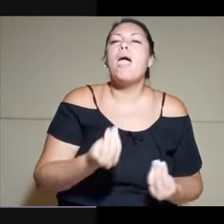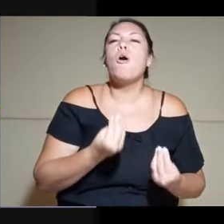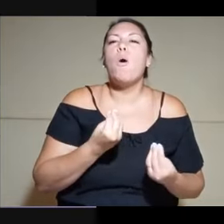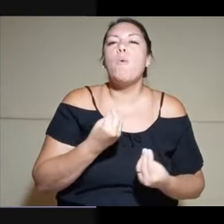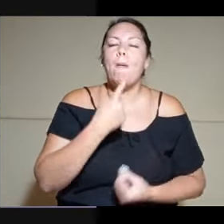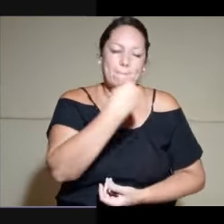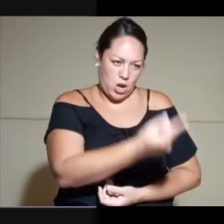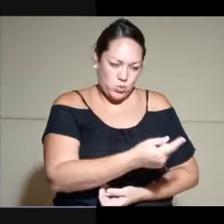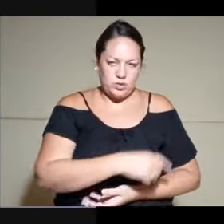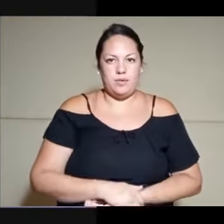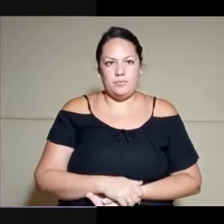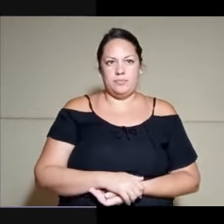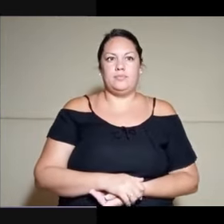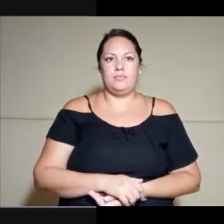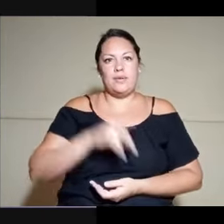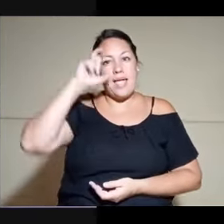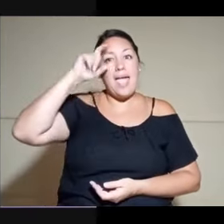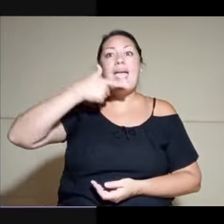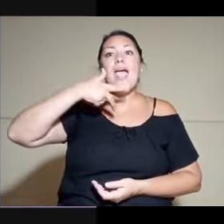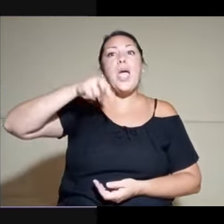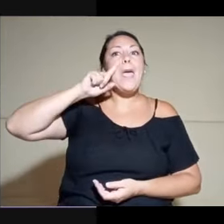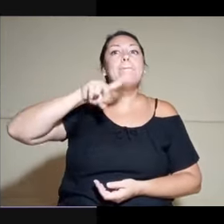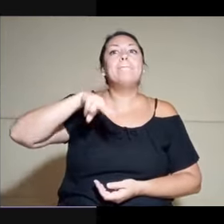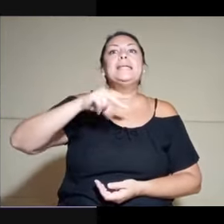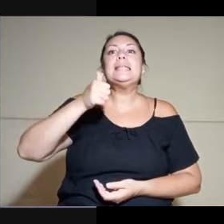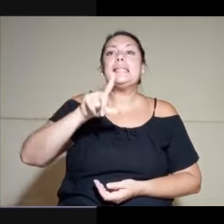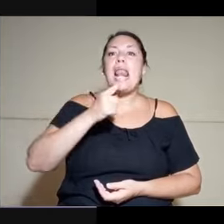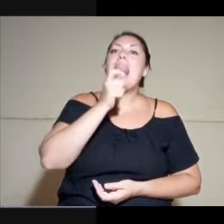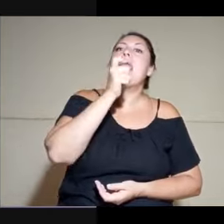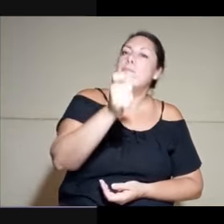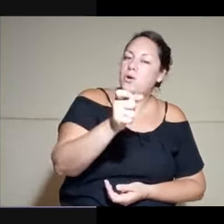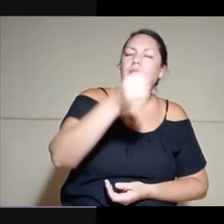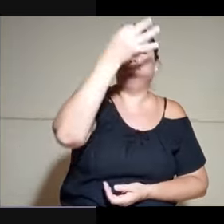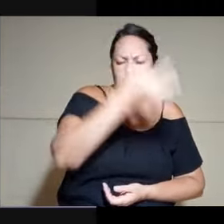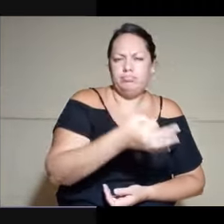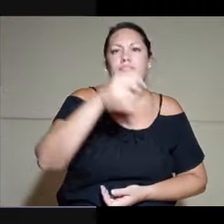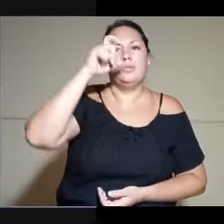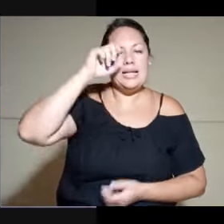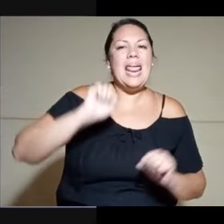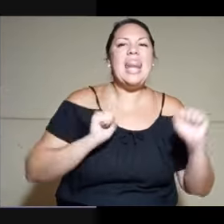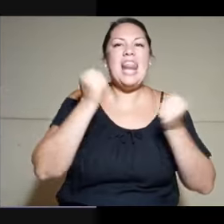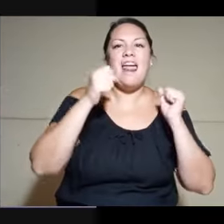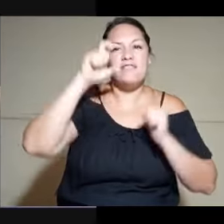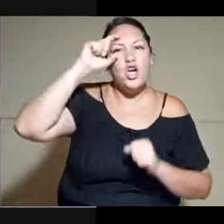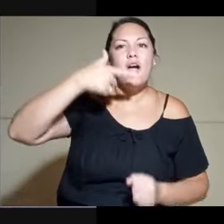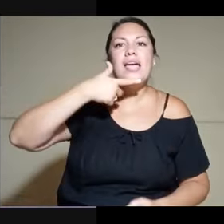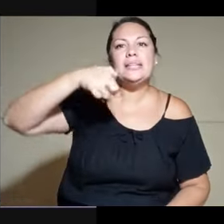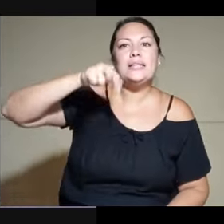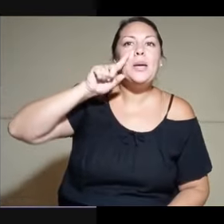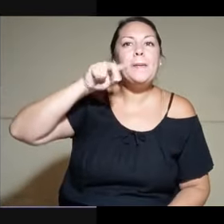11. ¿Cómo se llama el par craneal 11? Muy bien, se llama nervio Espinal.